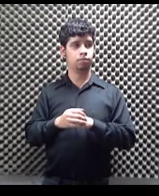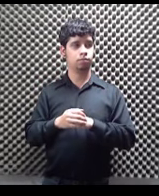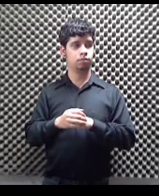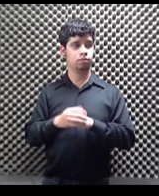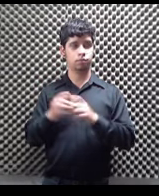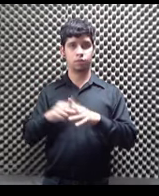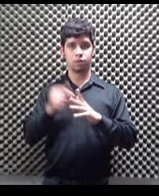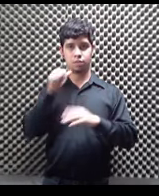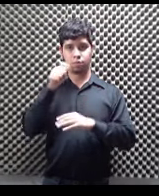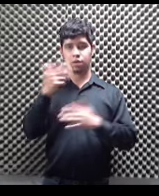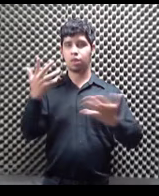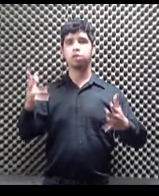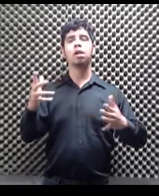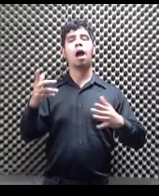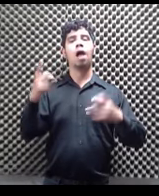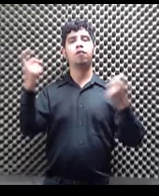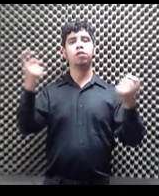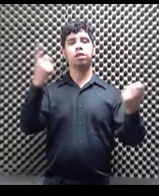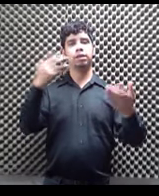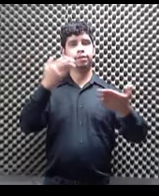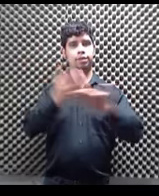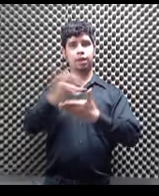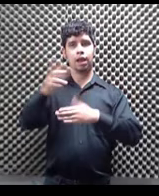Empieza mañana el festival, llégate sí.